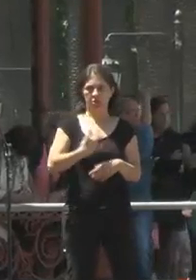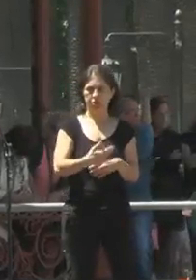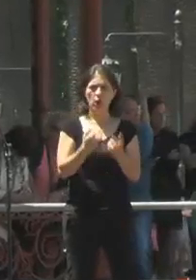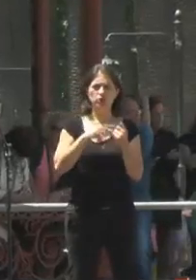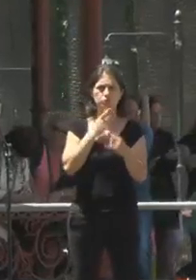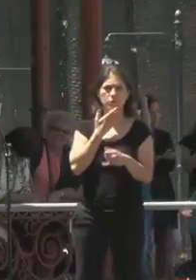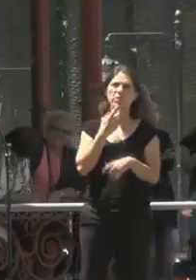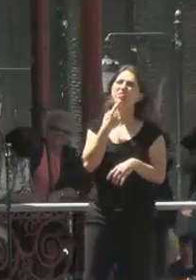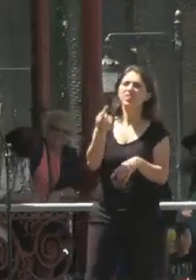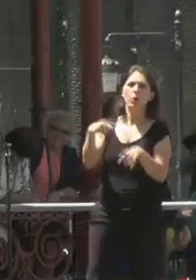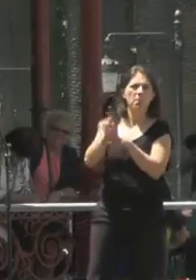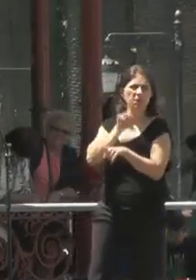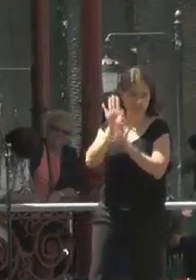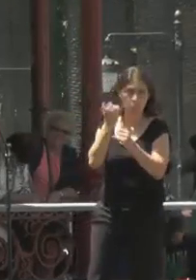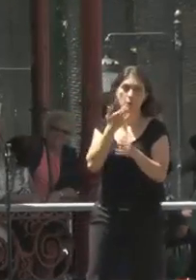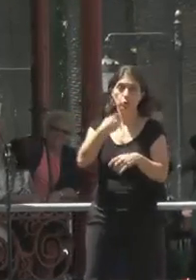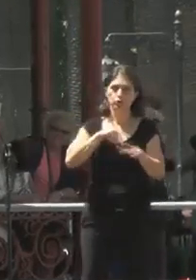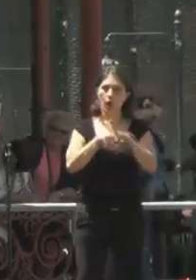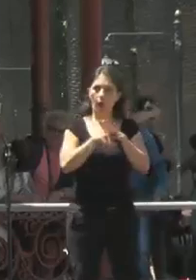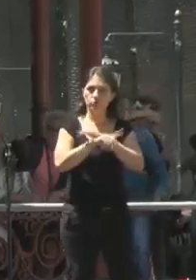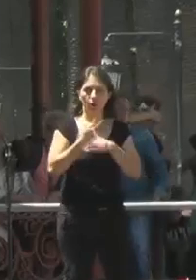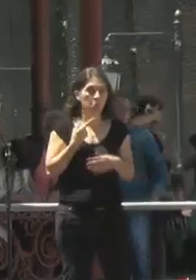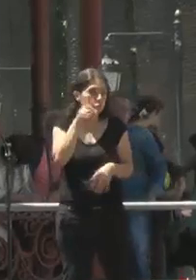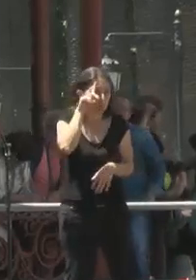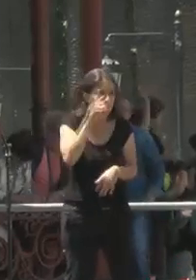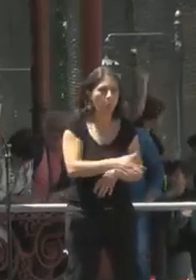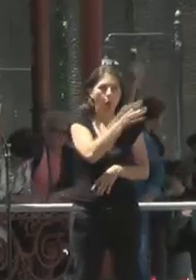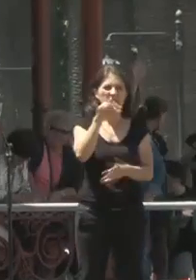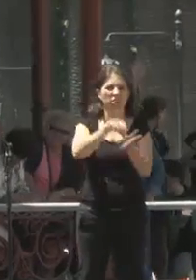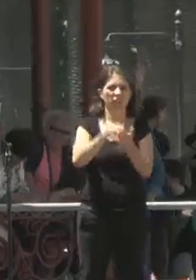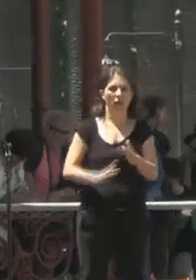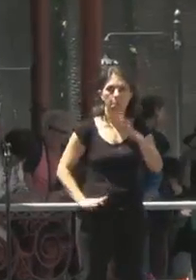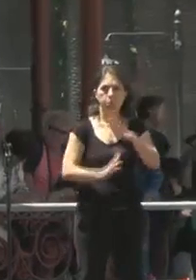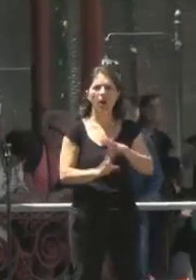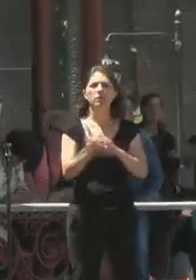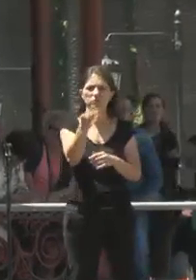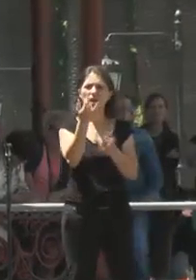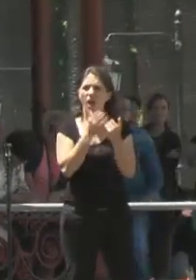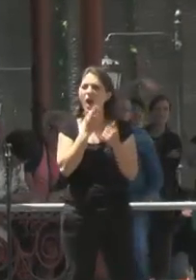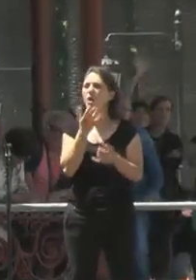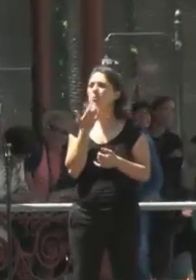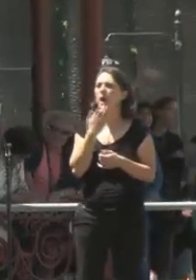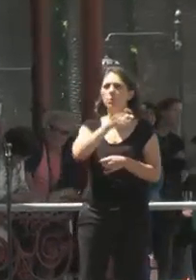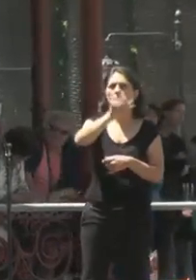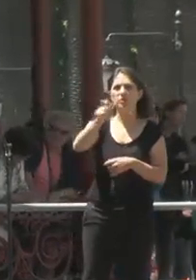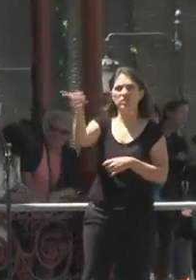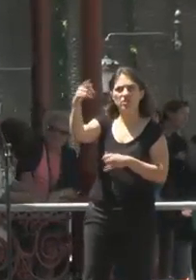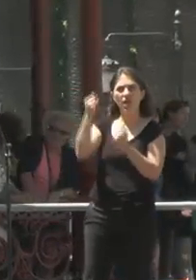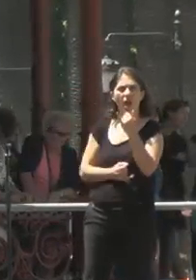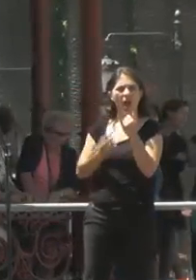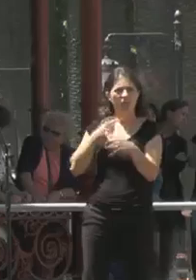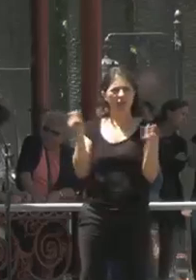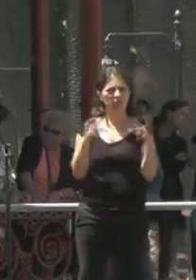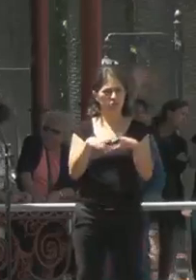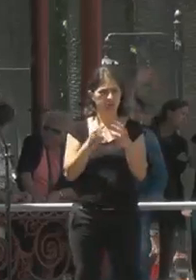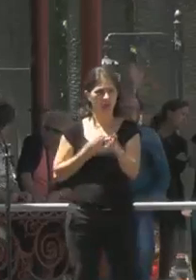que as cousas paralizamos a cidade, non? Cóntenlle as persoas que están agardando por esa renta social